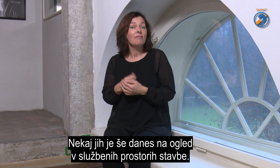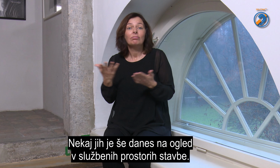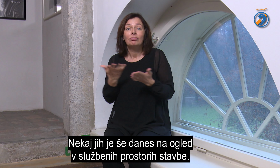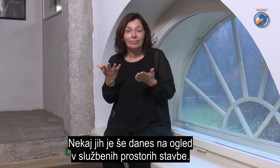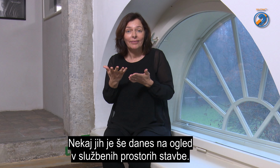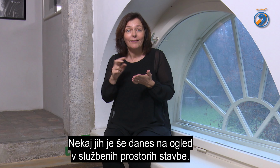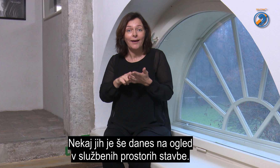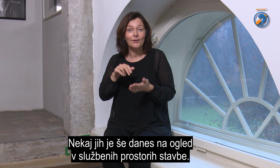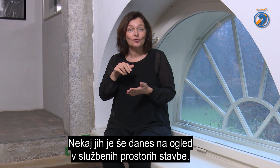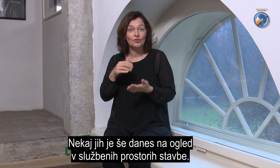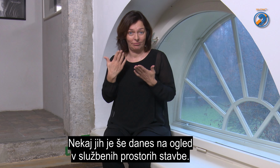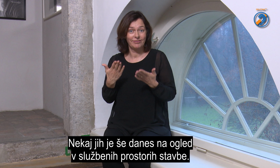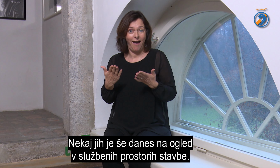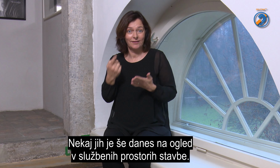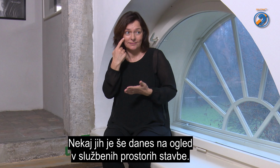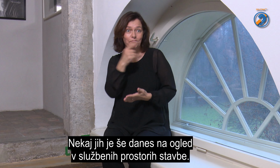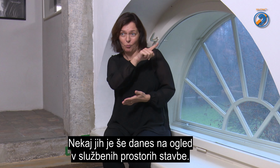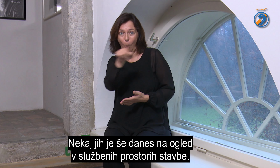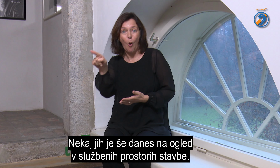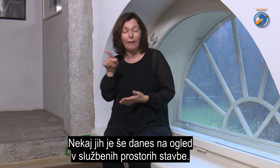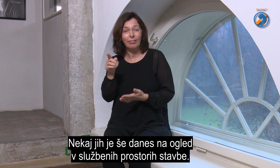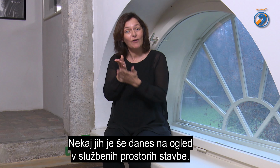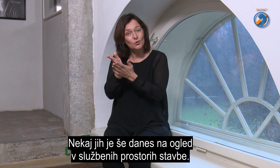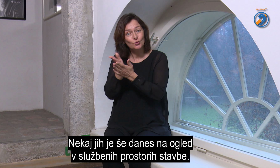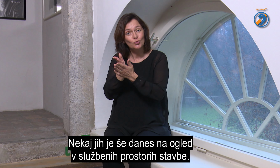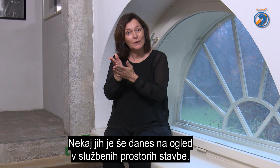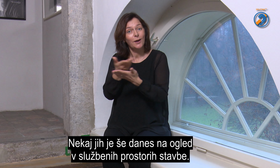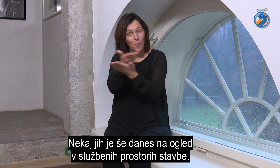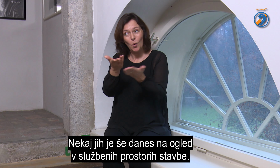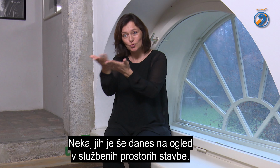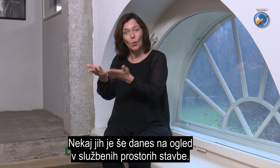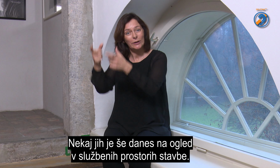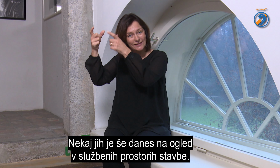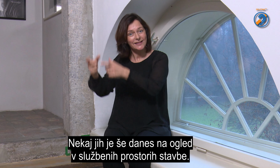Nekaj jih je še danes na ogled v službenih prostorih stavbe.